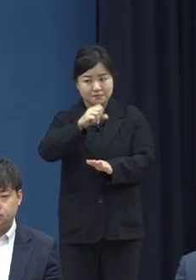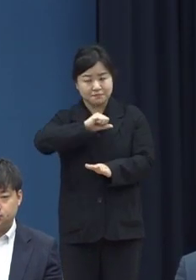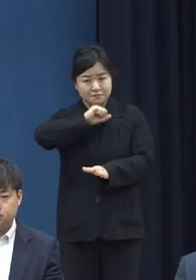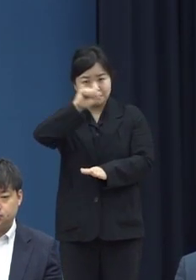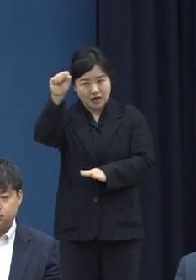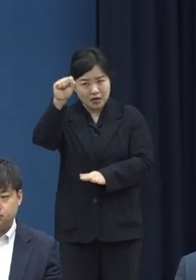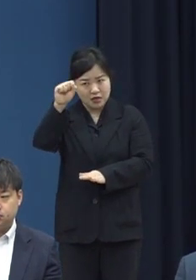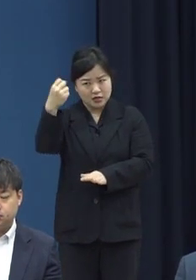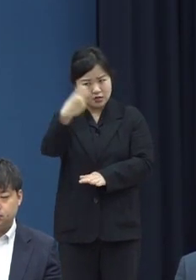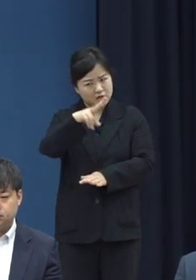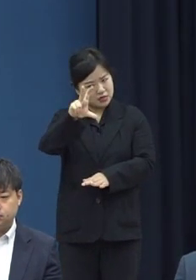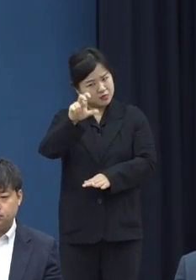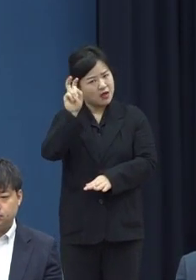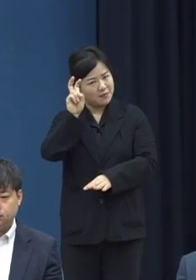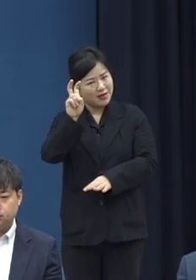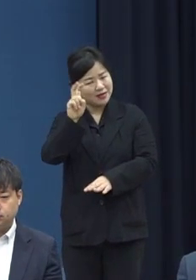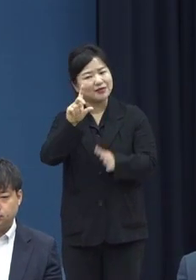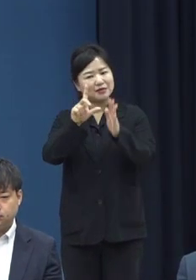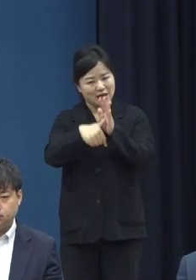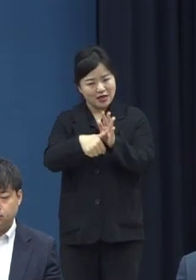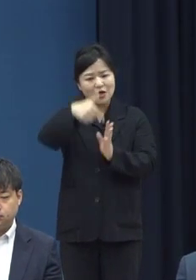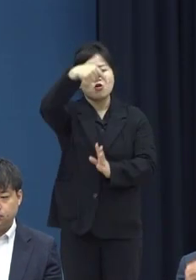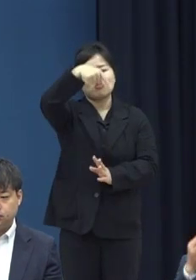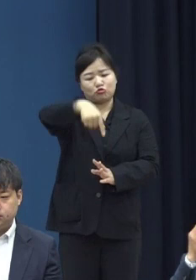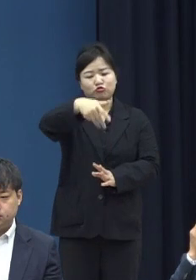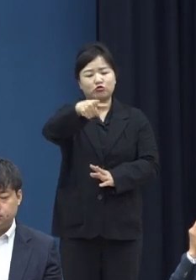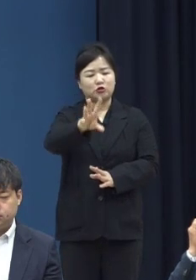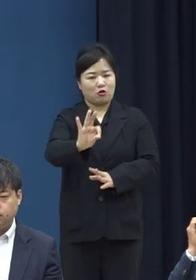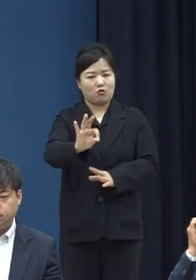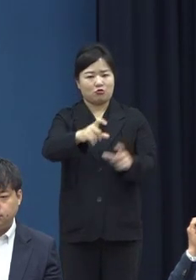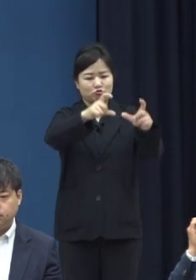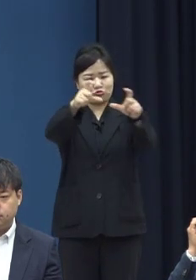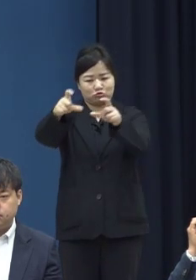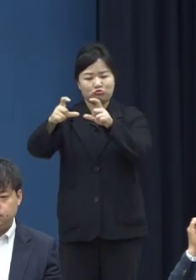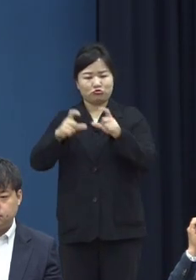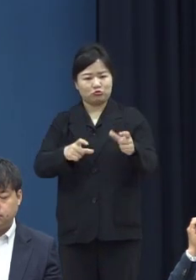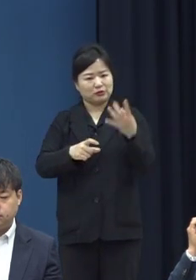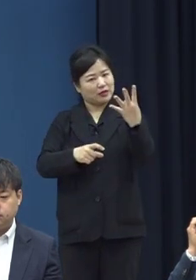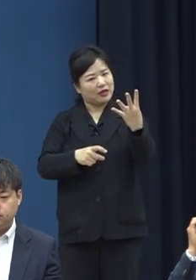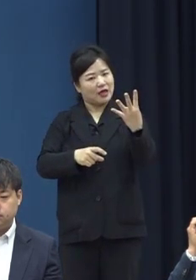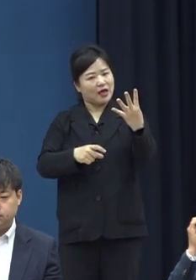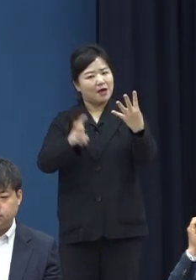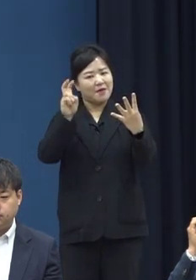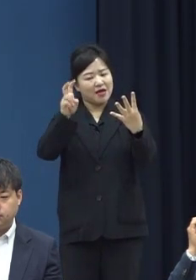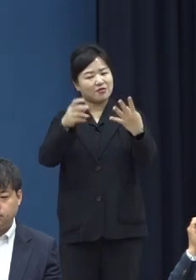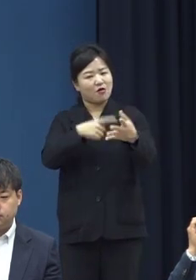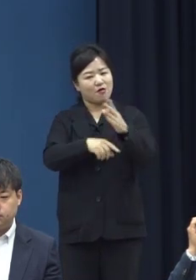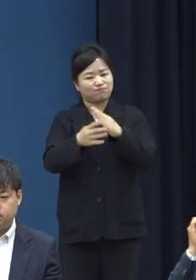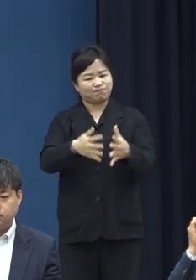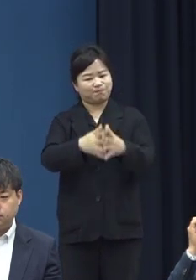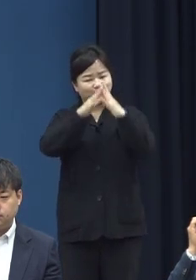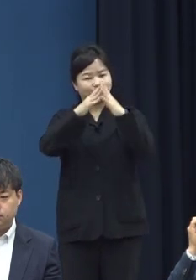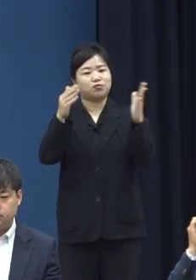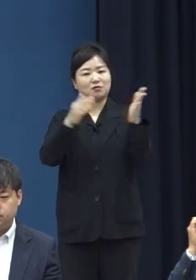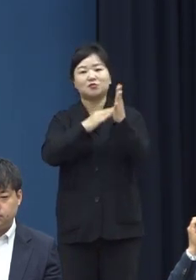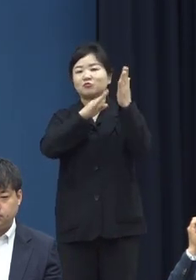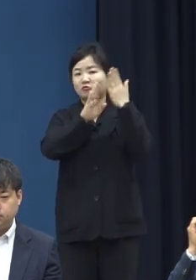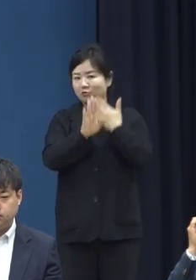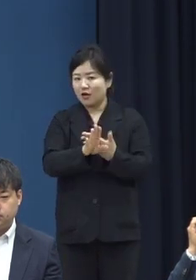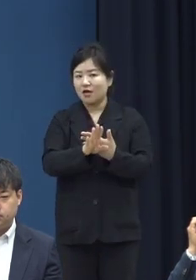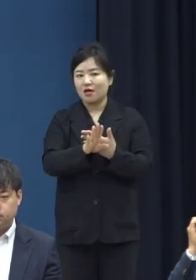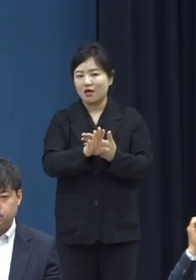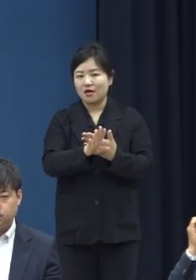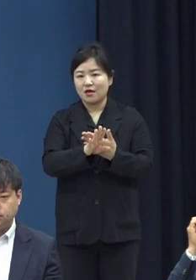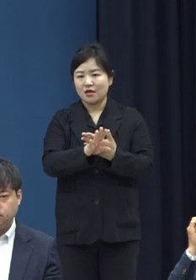발족하는 2025년도에 같이 구청이 4개 구청 최소 4개가 설립돼서 같이